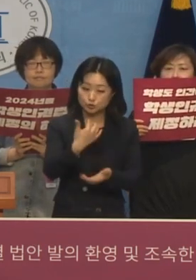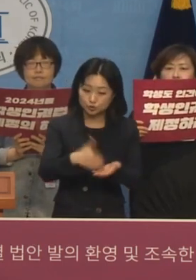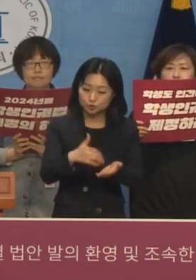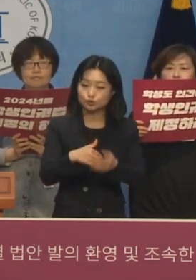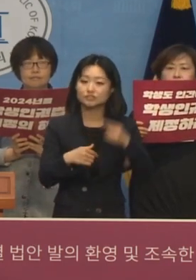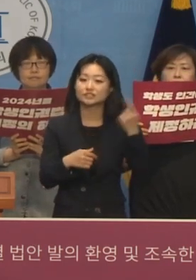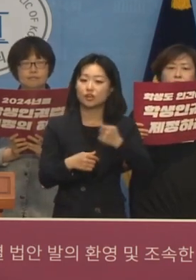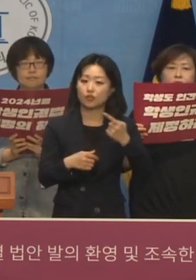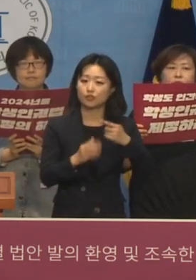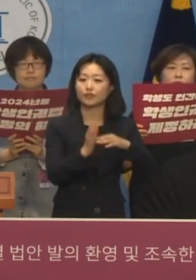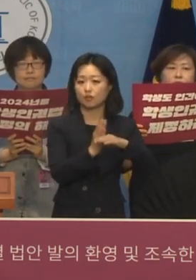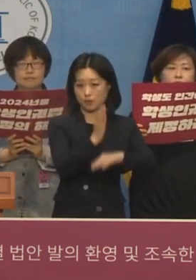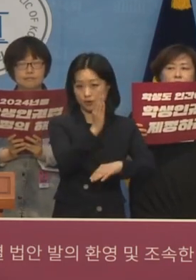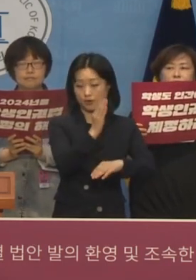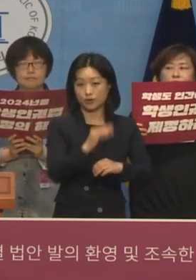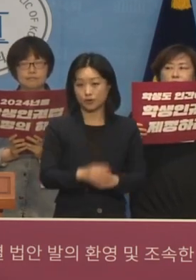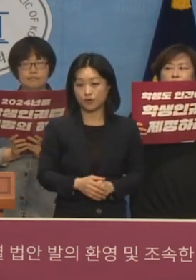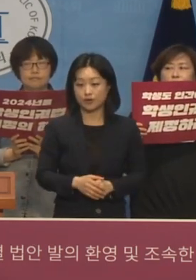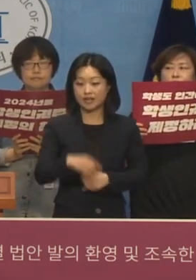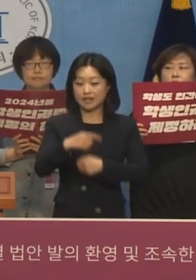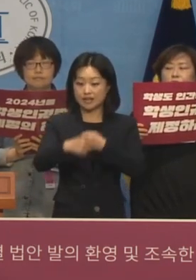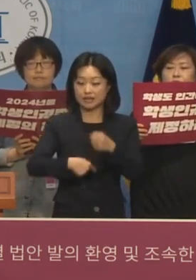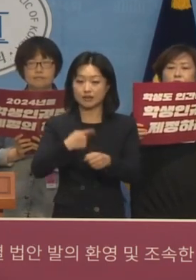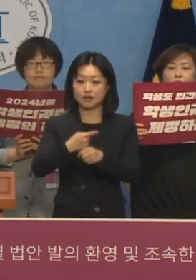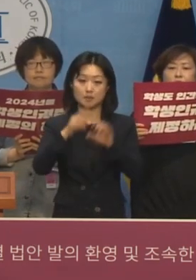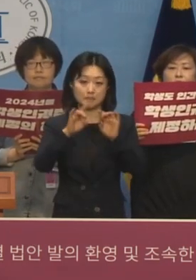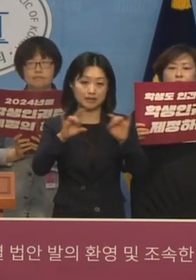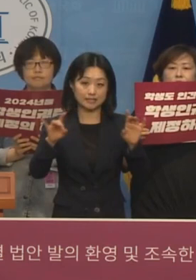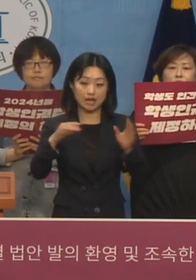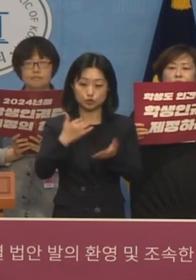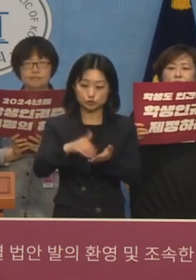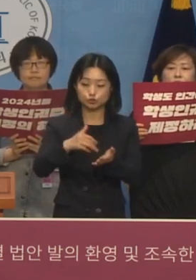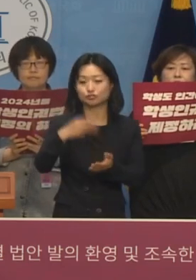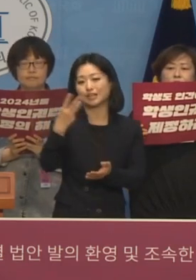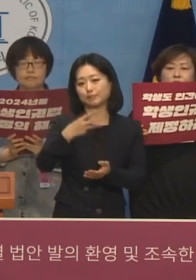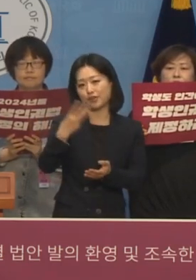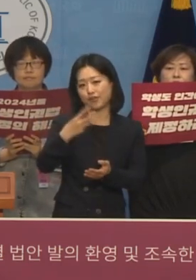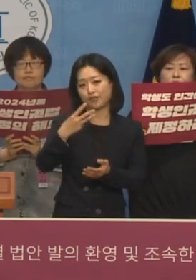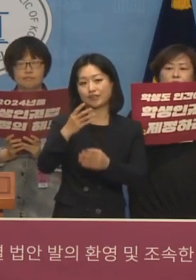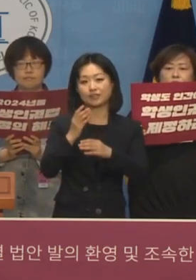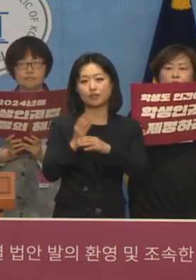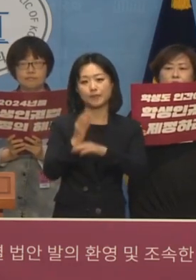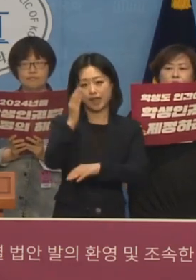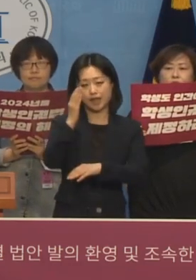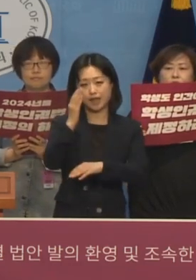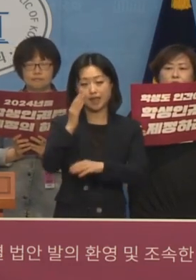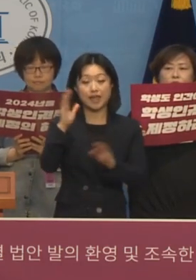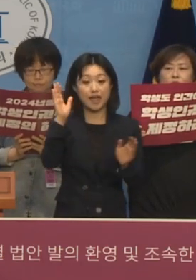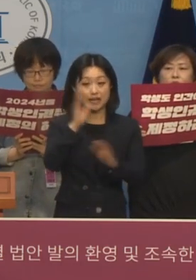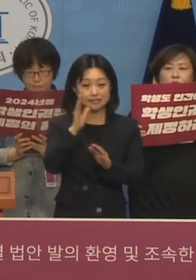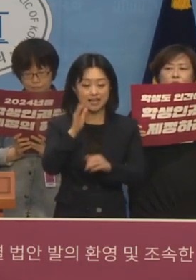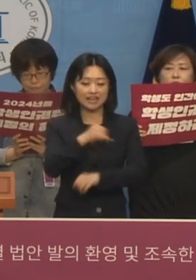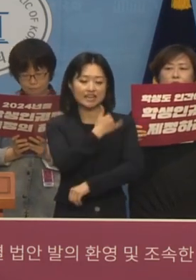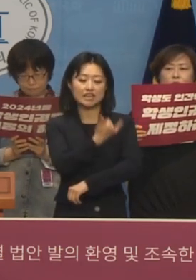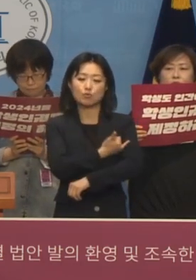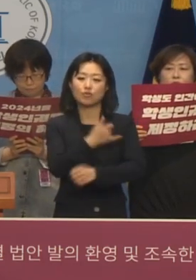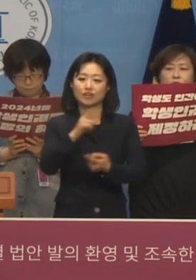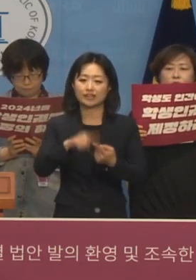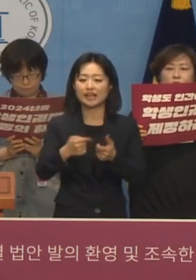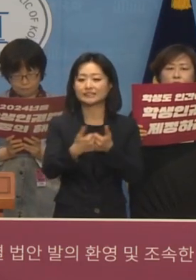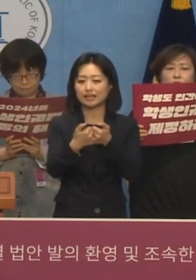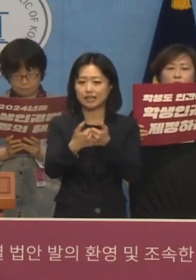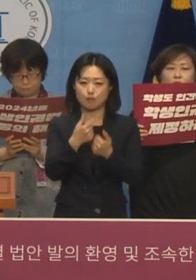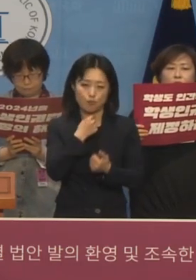건이 넘는다고 합니다. 그리고 매년 3000건 이상의 학생들이 인권 관련